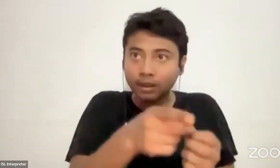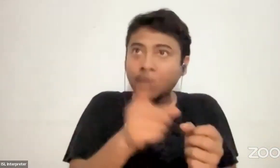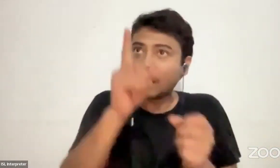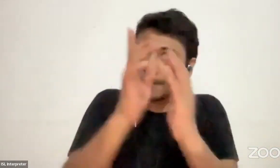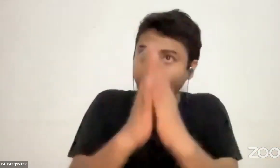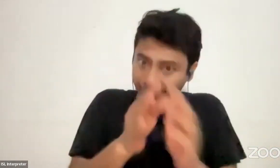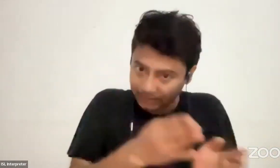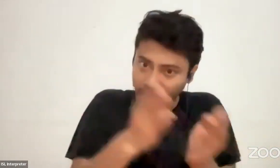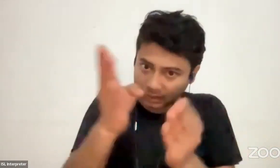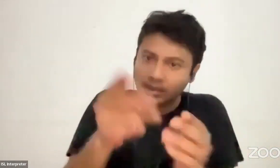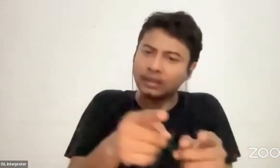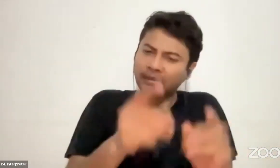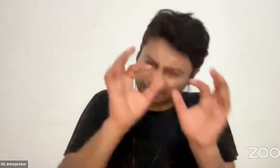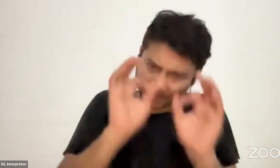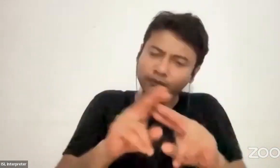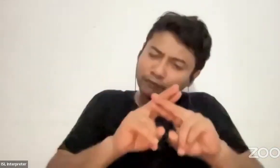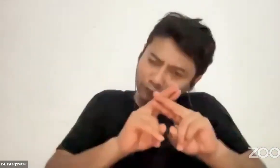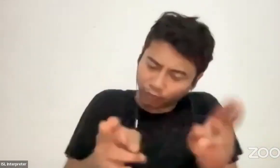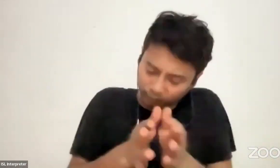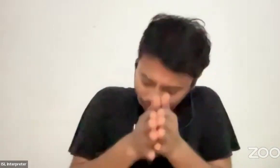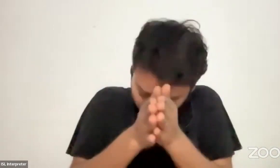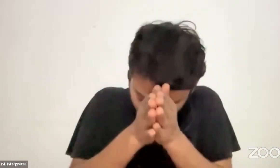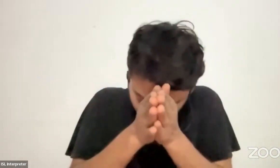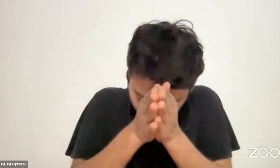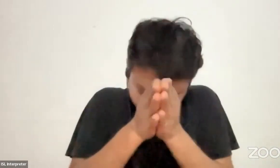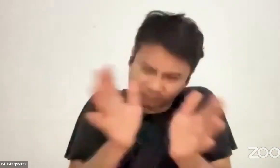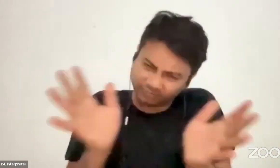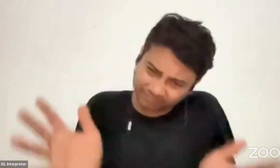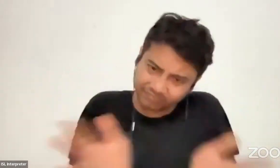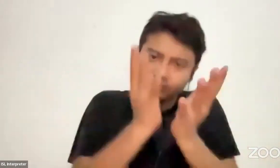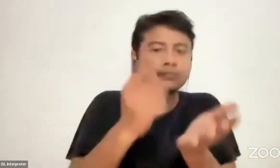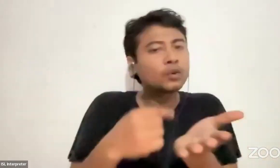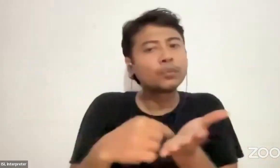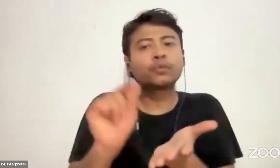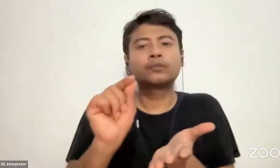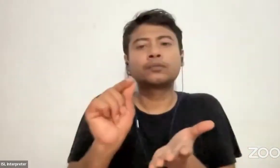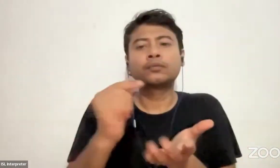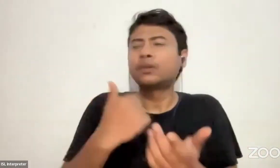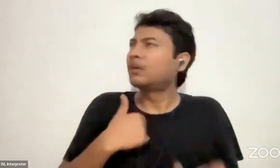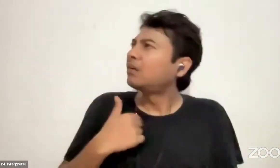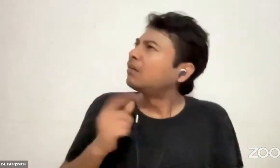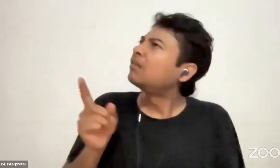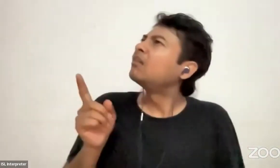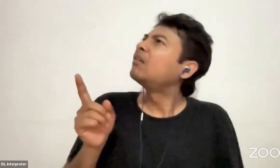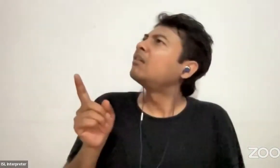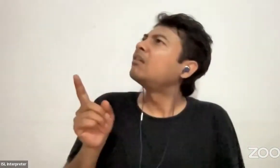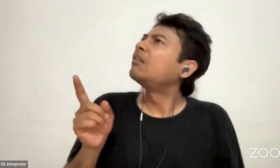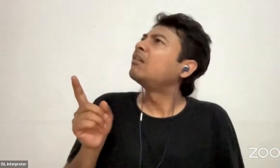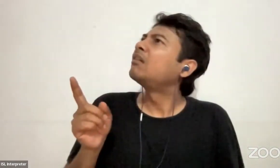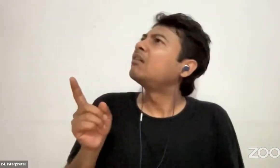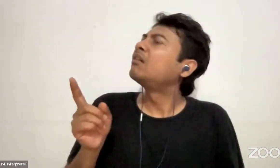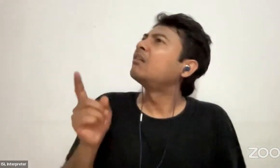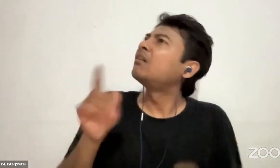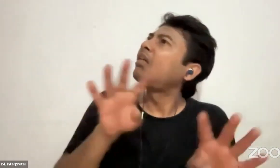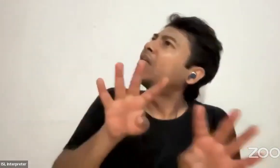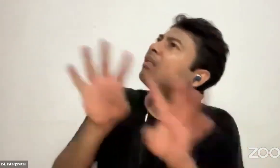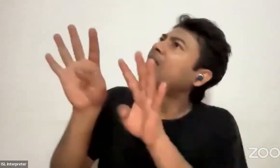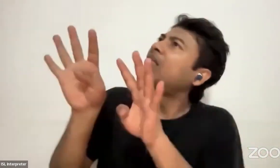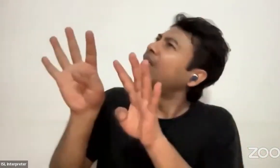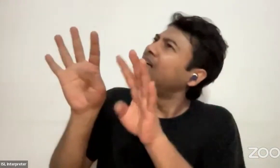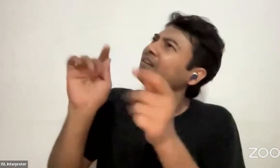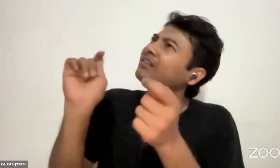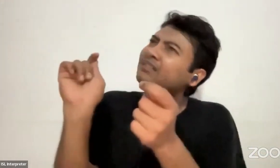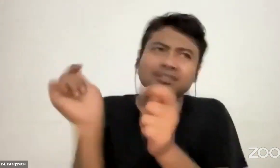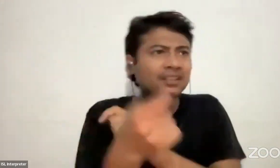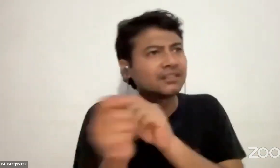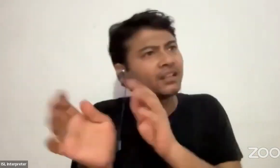आप कहेंगे कि भगवान ये तो गलत बात है, आपने ऐसा क्यों किया, वो किसी और देवता की शरण में चला गया। तो यहाँ